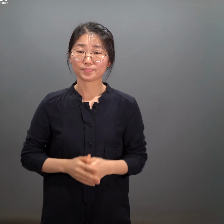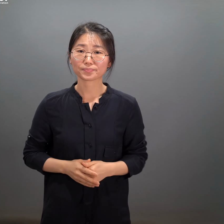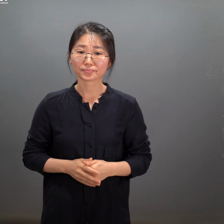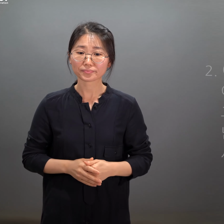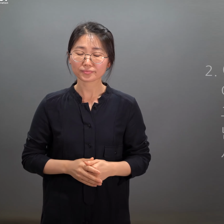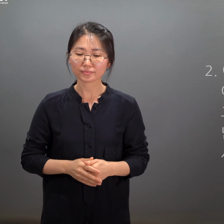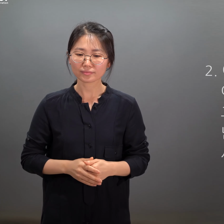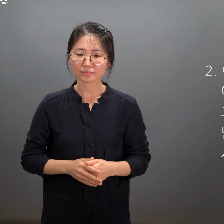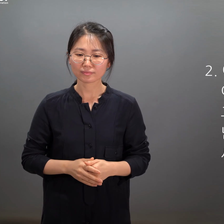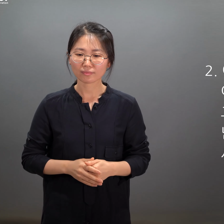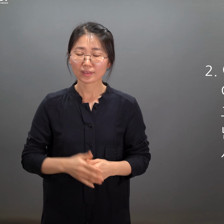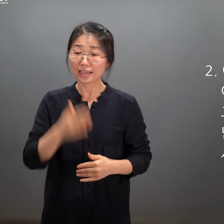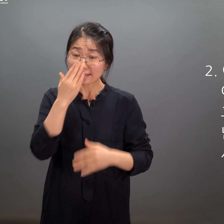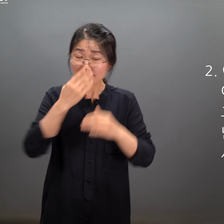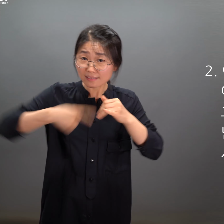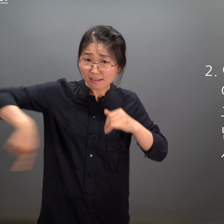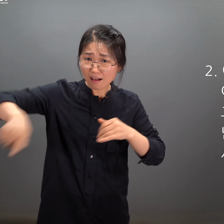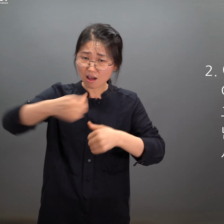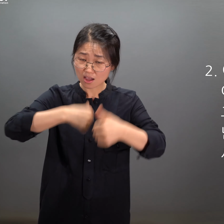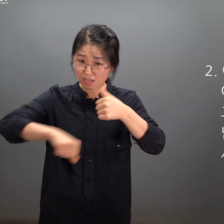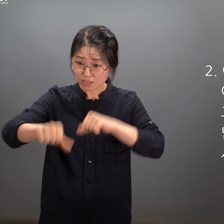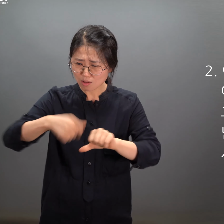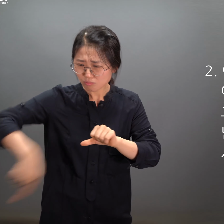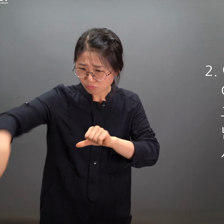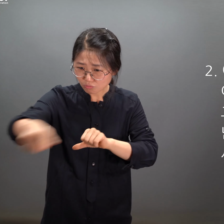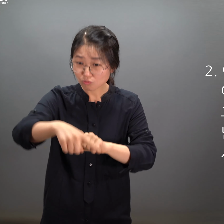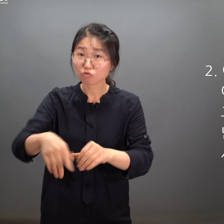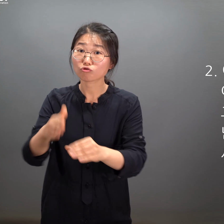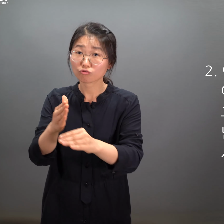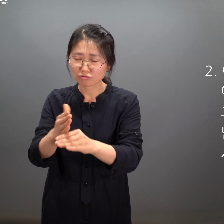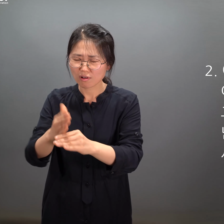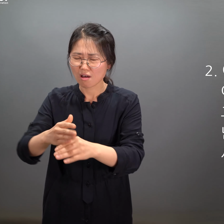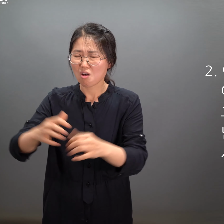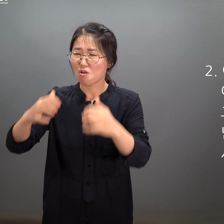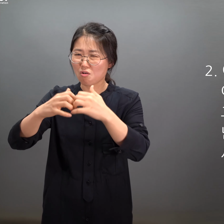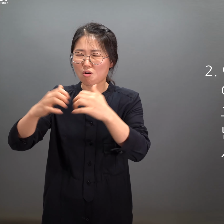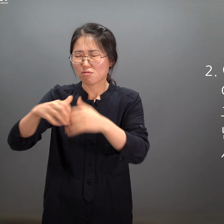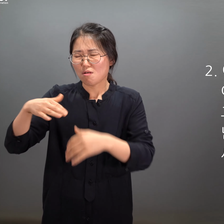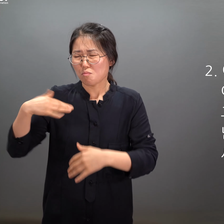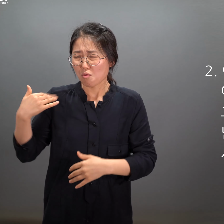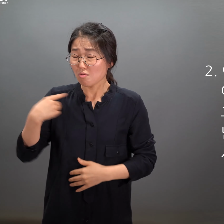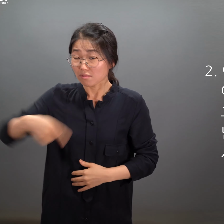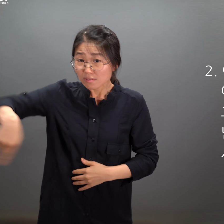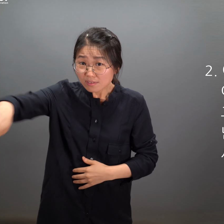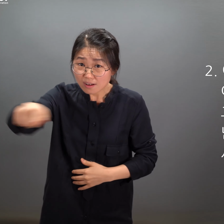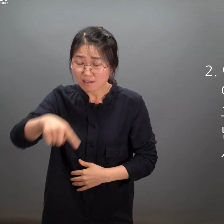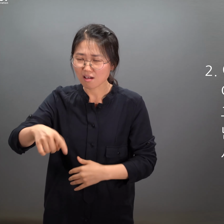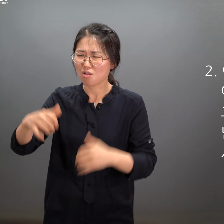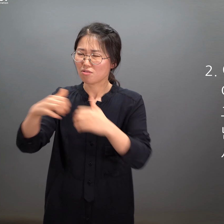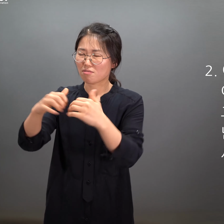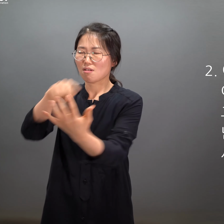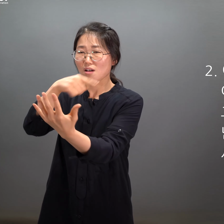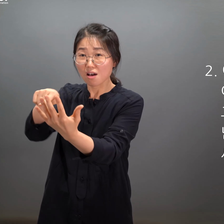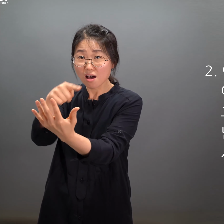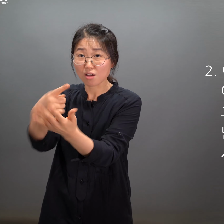있죠. 이스라엘 자손의 세대 중에 아직 전쟁을 알지 못하는 자들에게 그것을 가르쳐